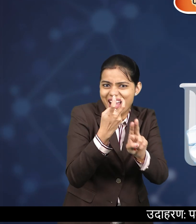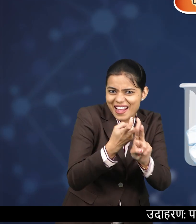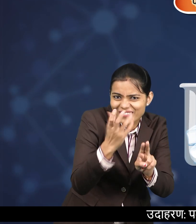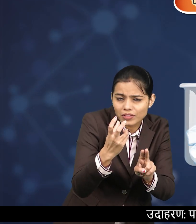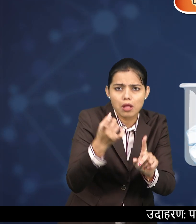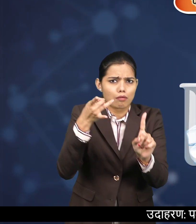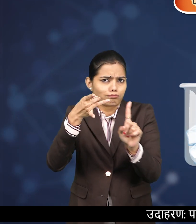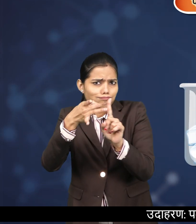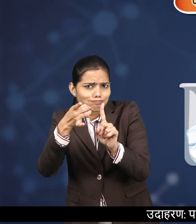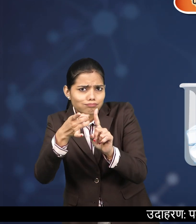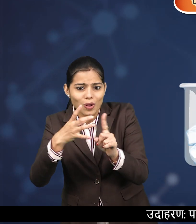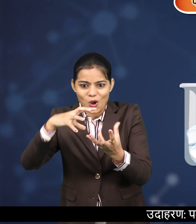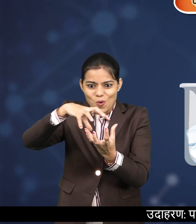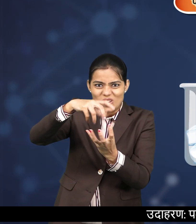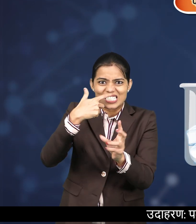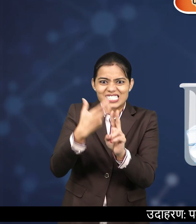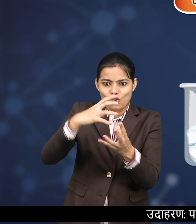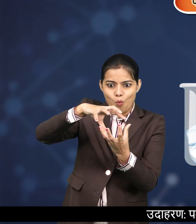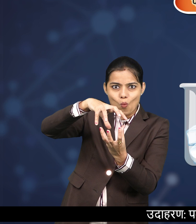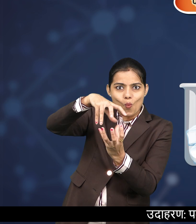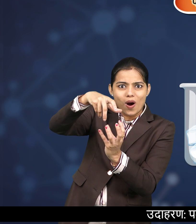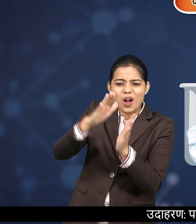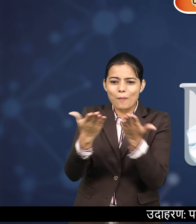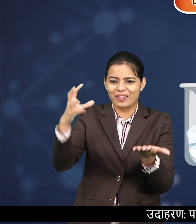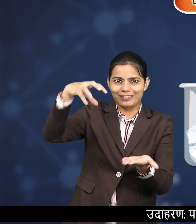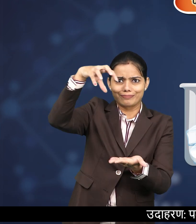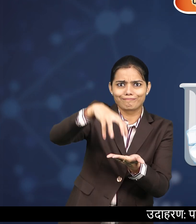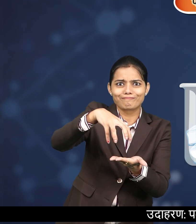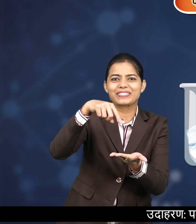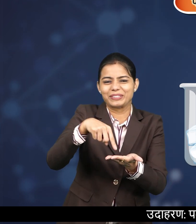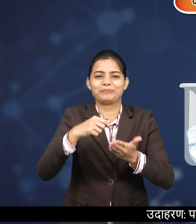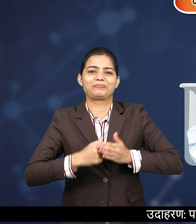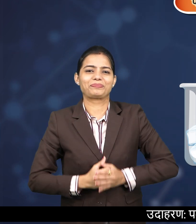उदाहरण: पत्थर, लोहे की चादर, पेपर वेट।